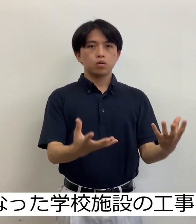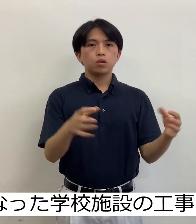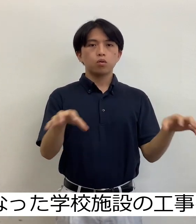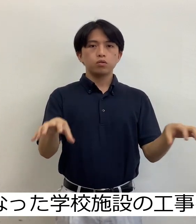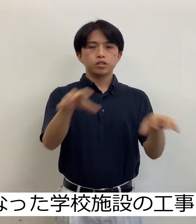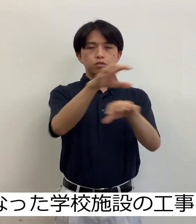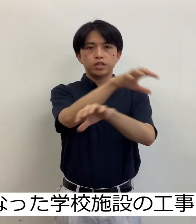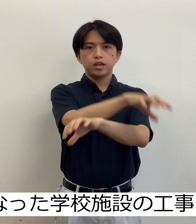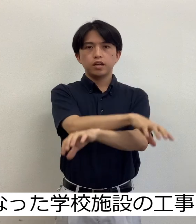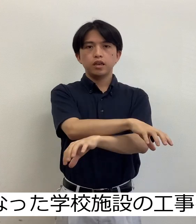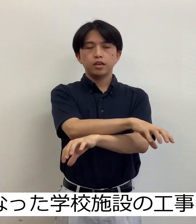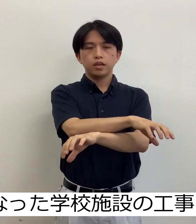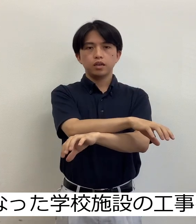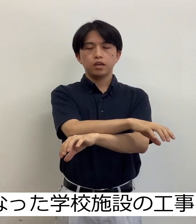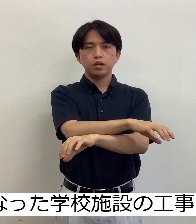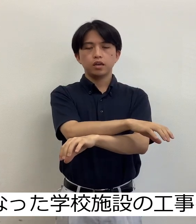工事をしたり、